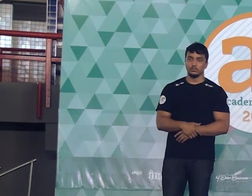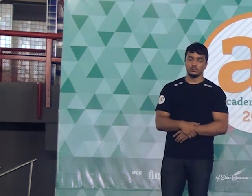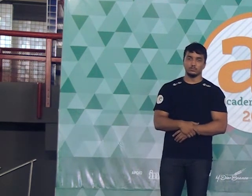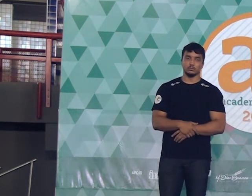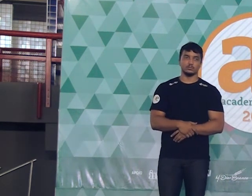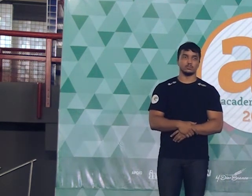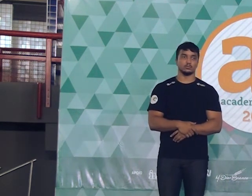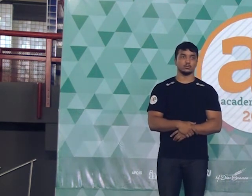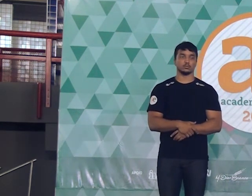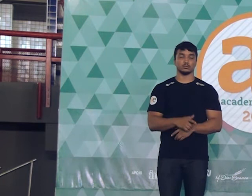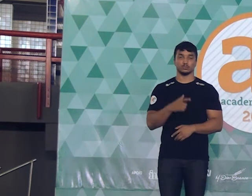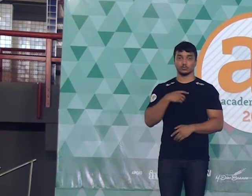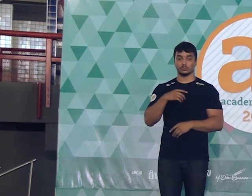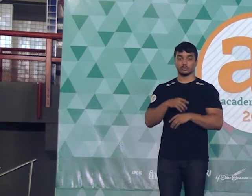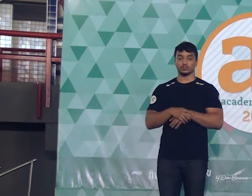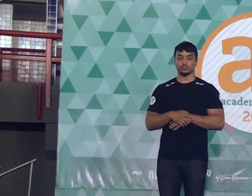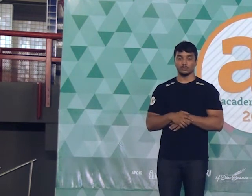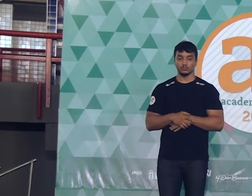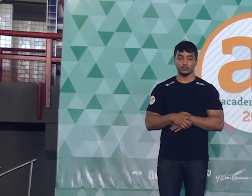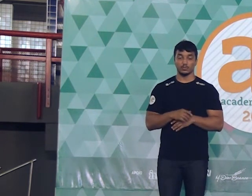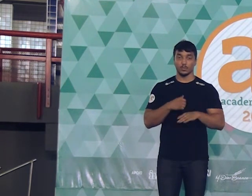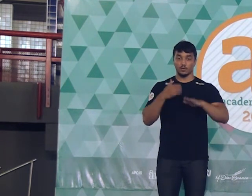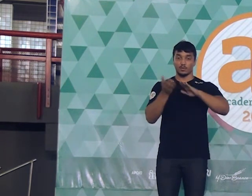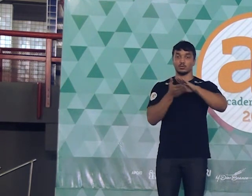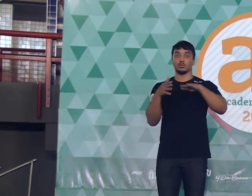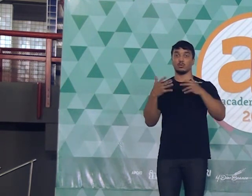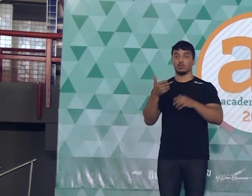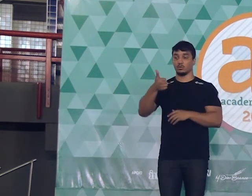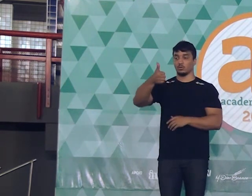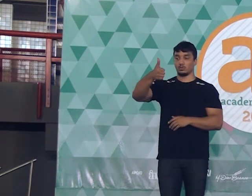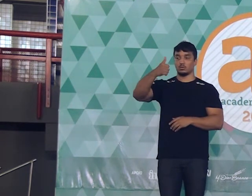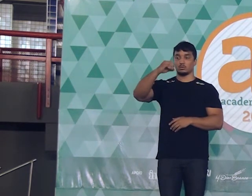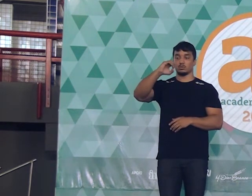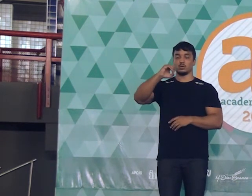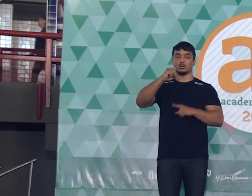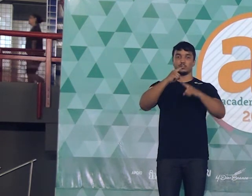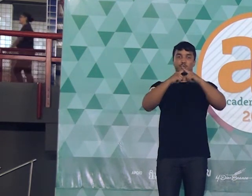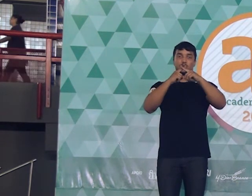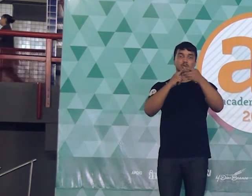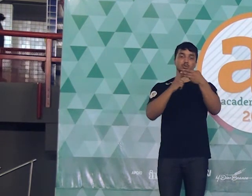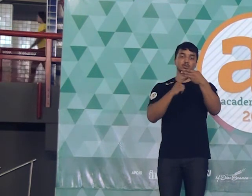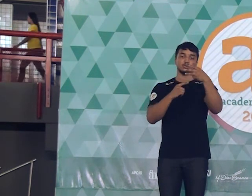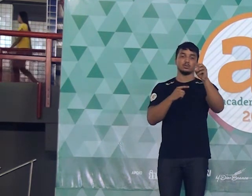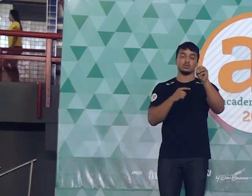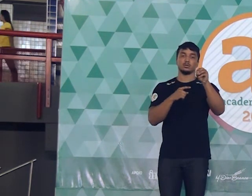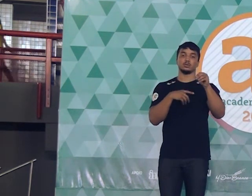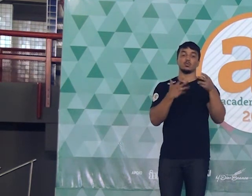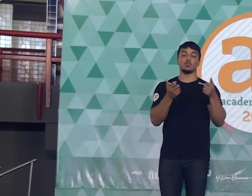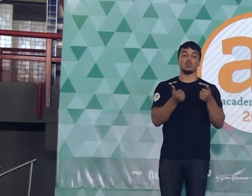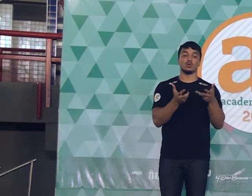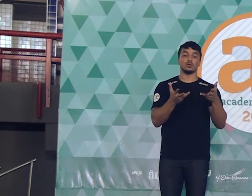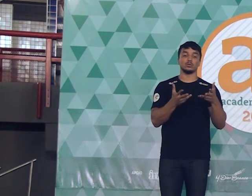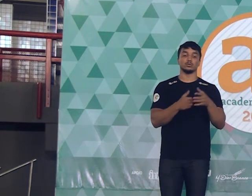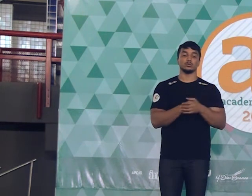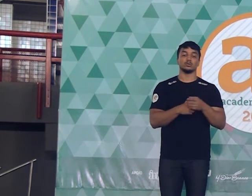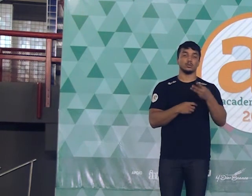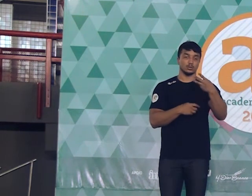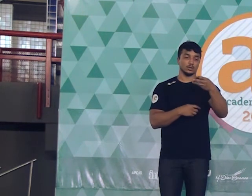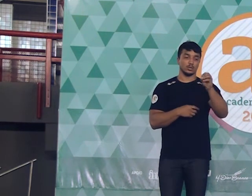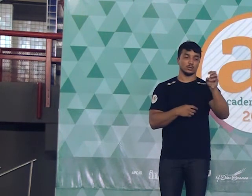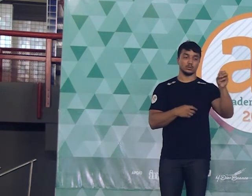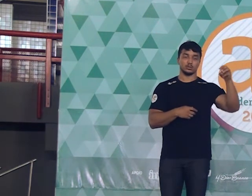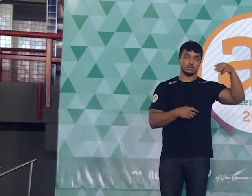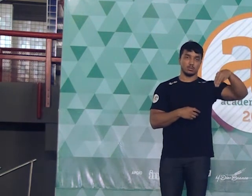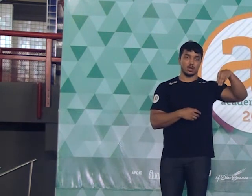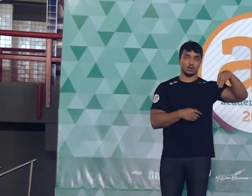a gente vai ter a velocidade de 10 multiplicado por 30. Quanto é que eles se deslocam?